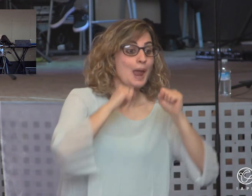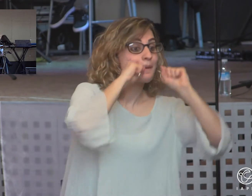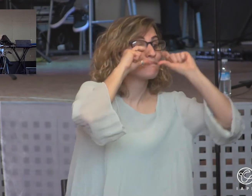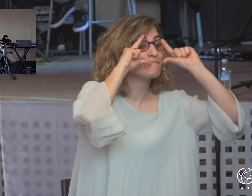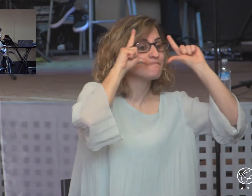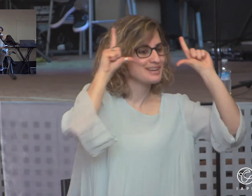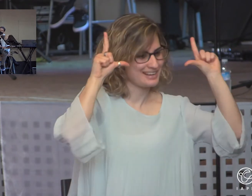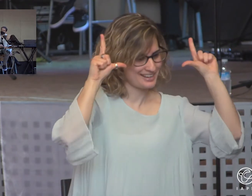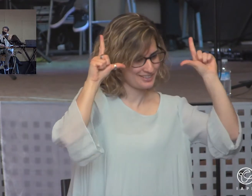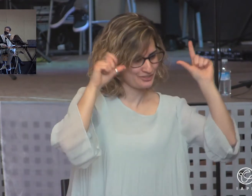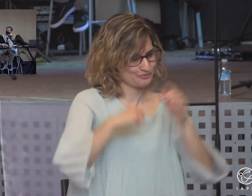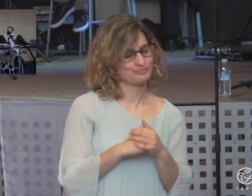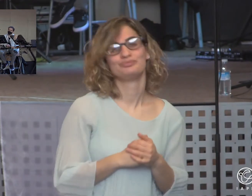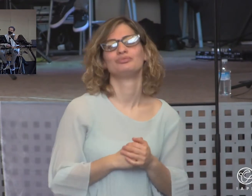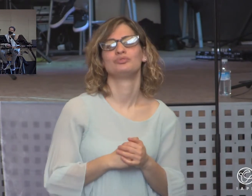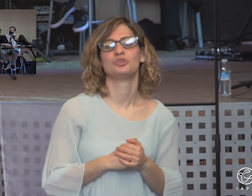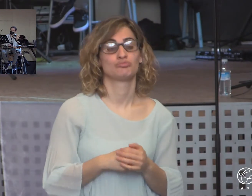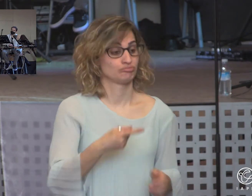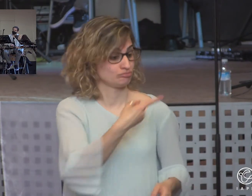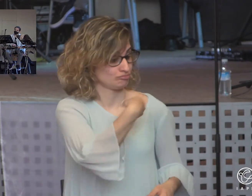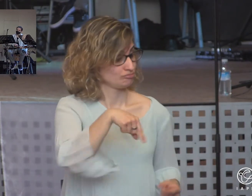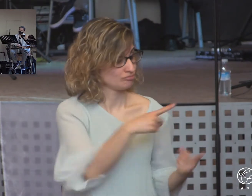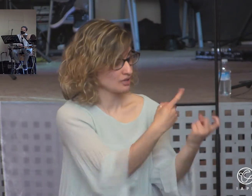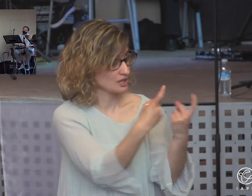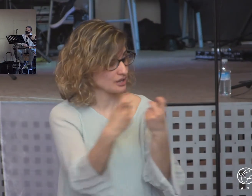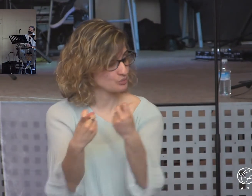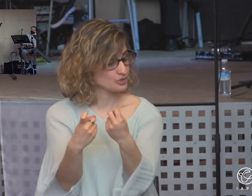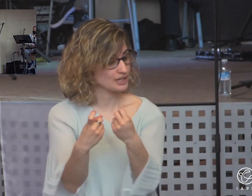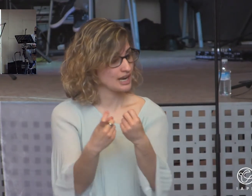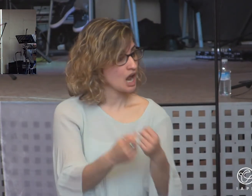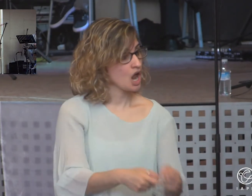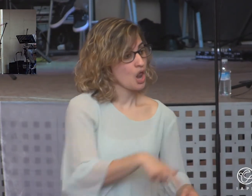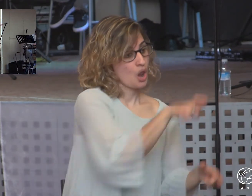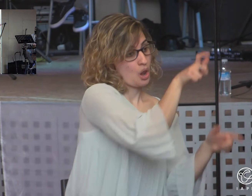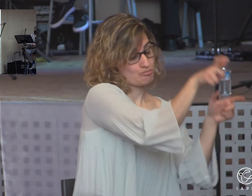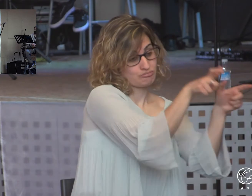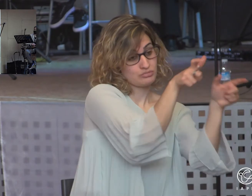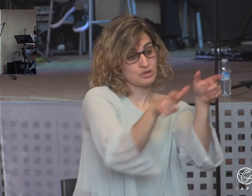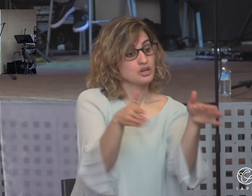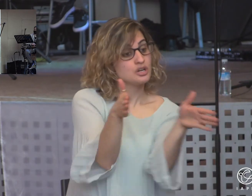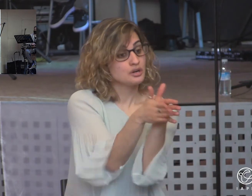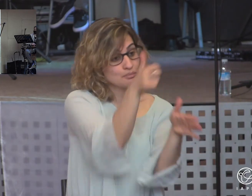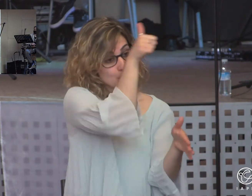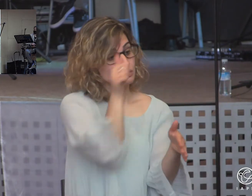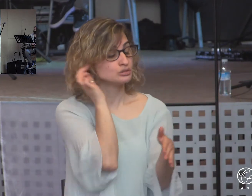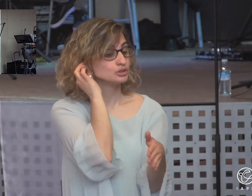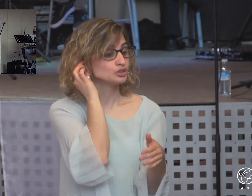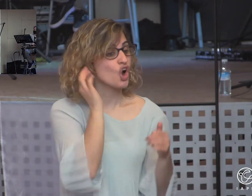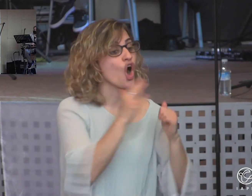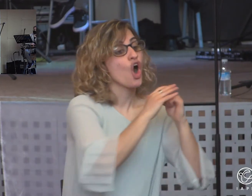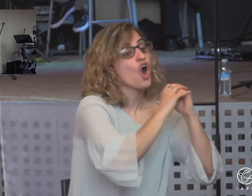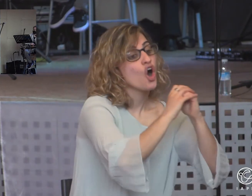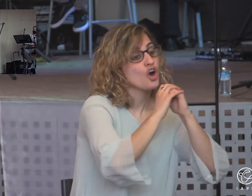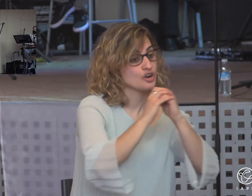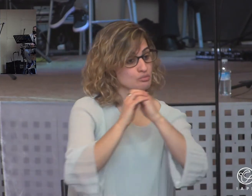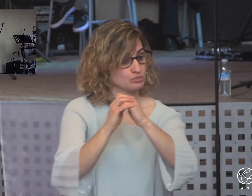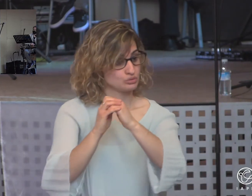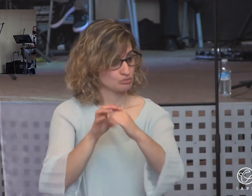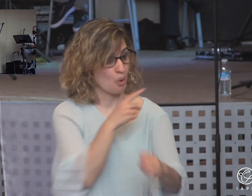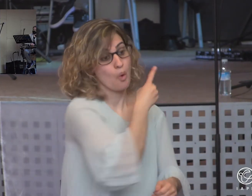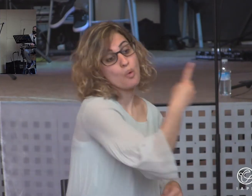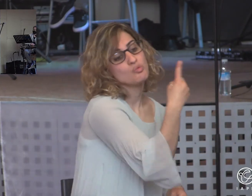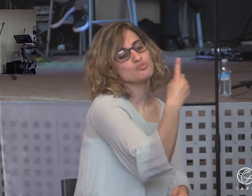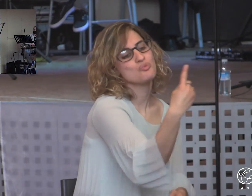Deja que oren por ti. La palabra de Dios dice en el libro de Santiago 5:16,